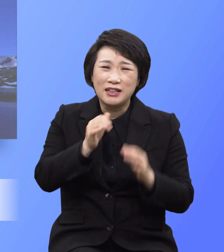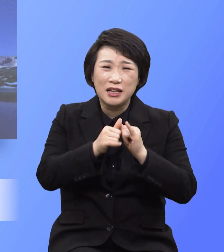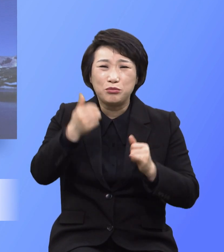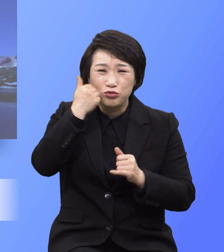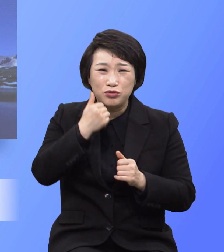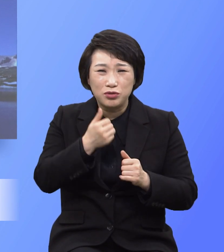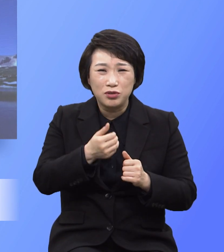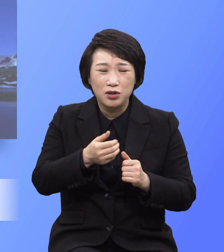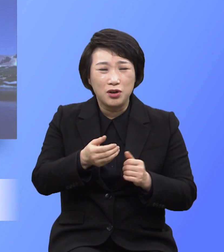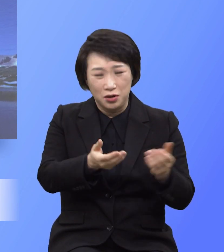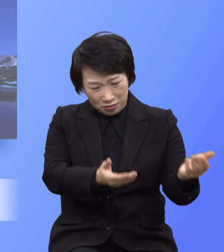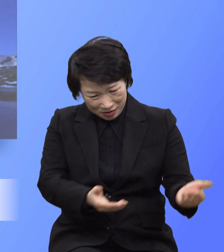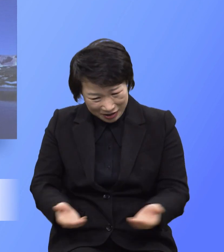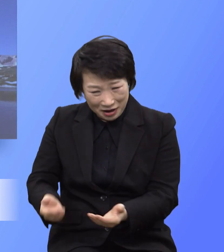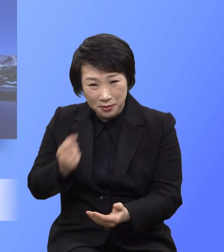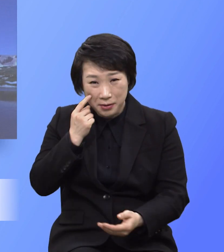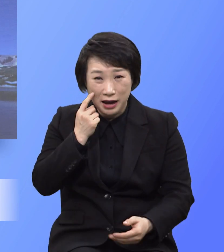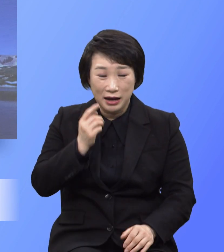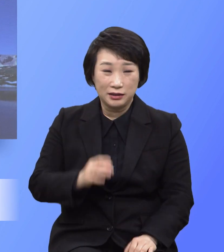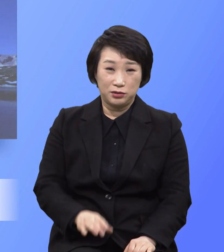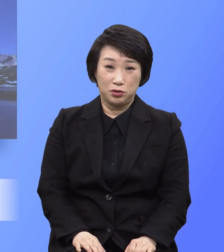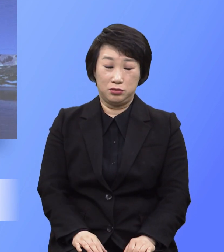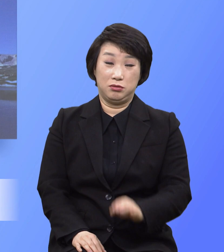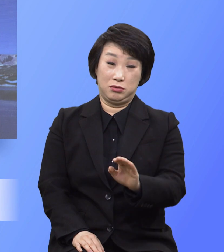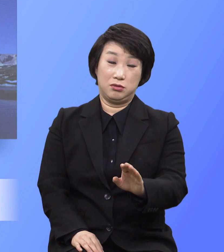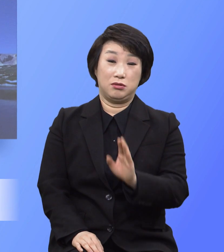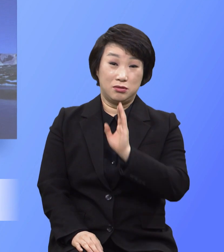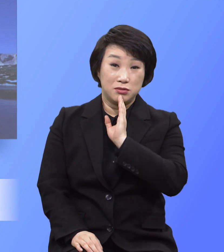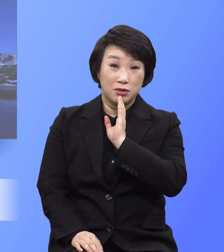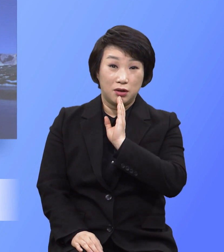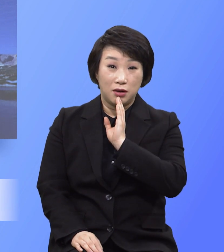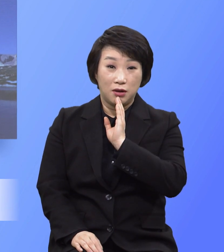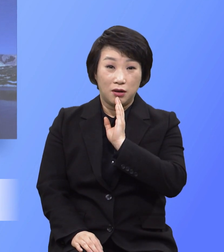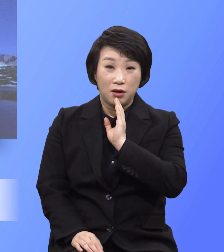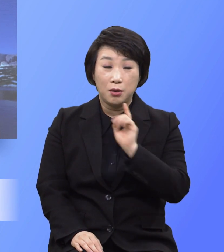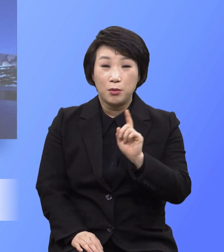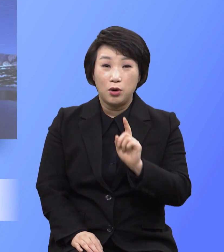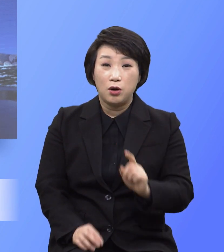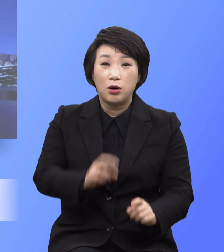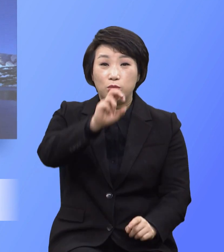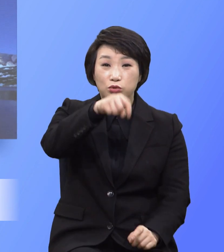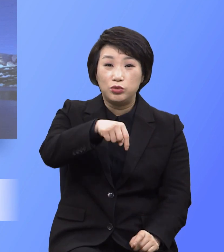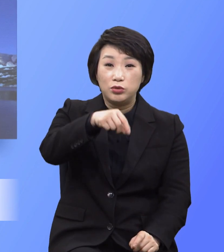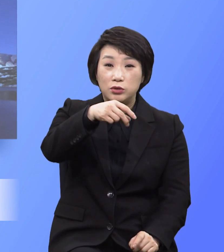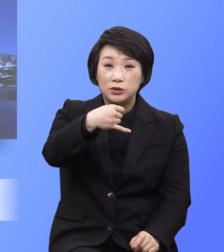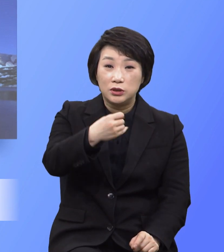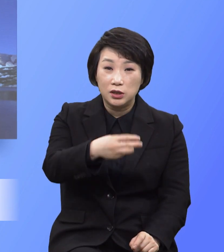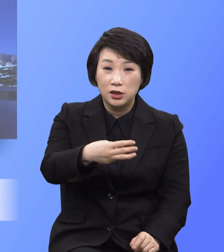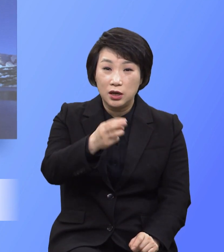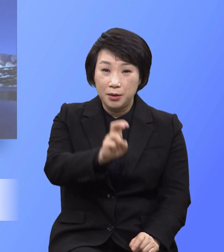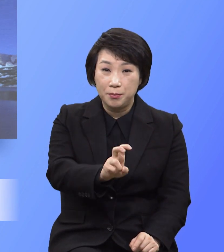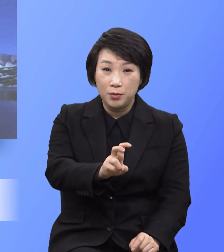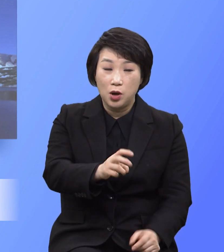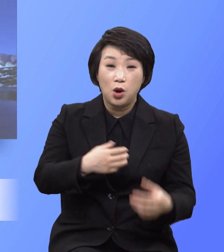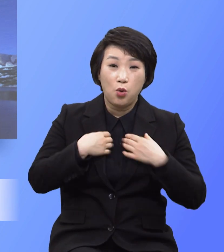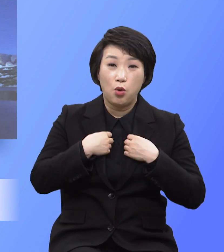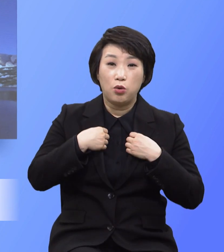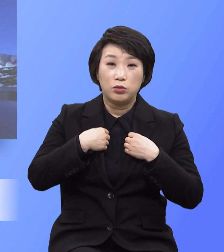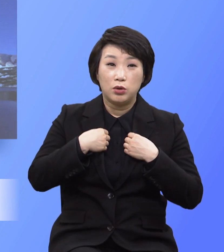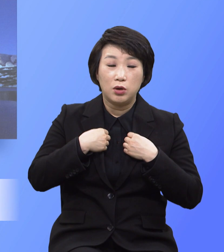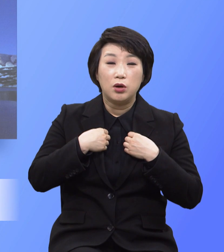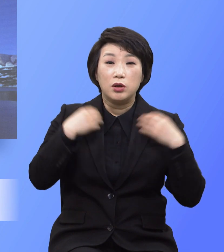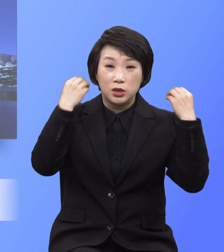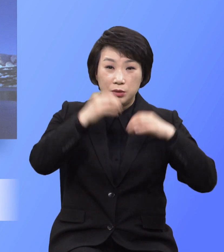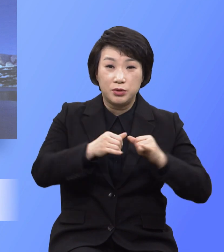사람. 근데 예, 무슬림 복장을 딱은 사람이 앞으로